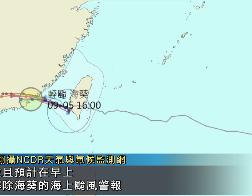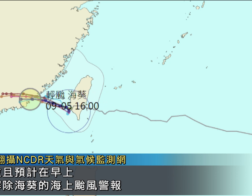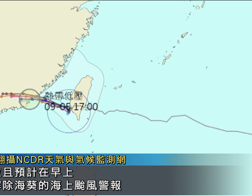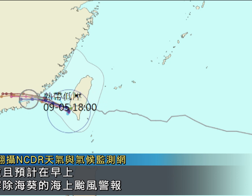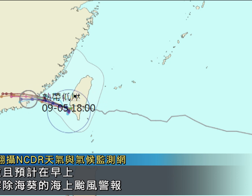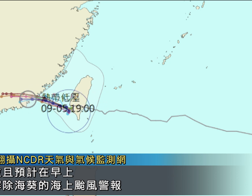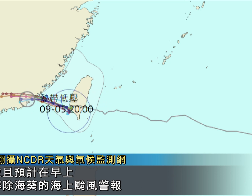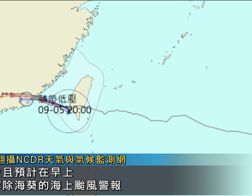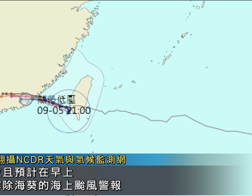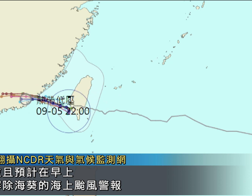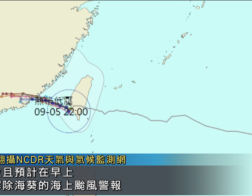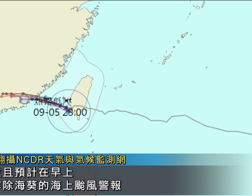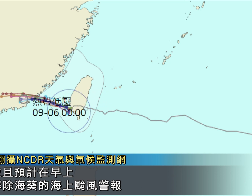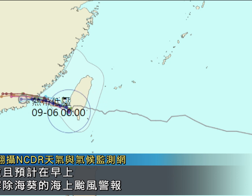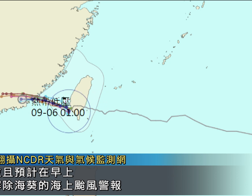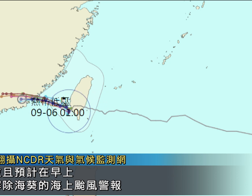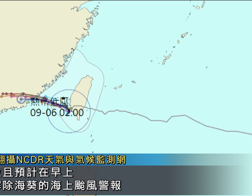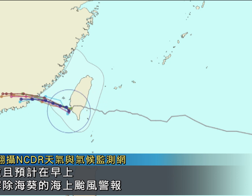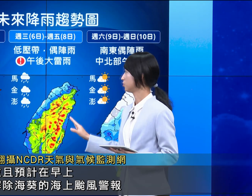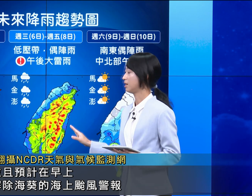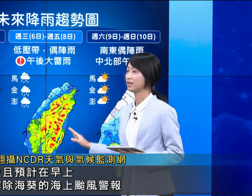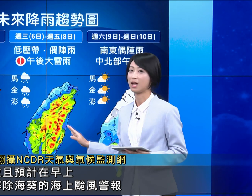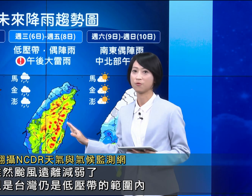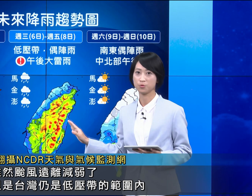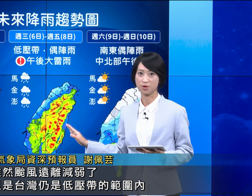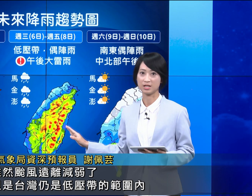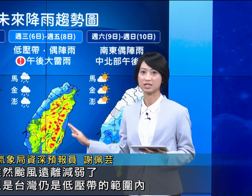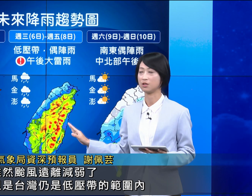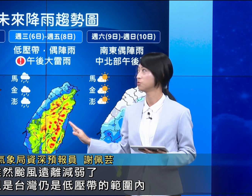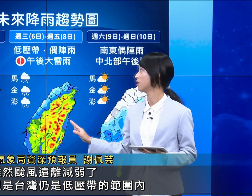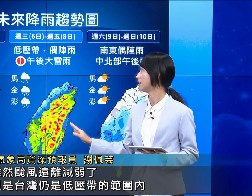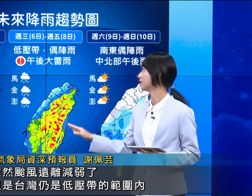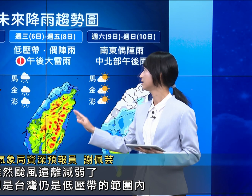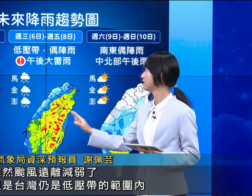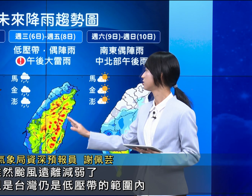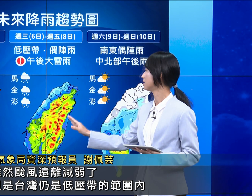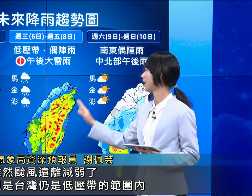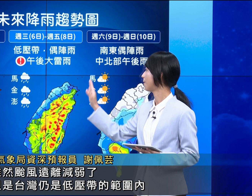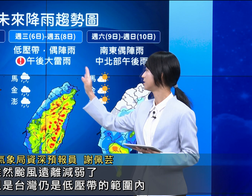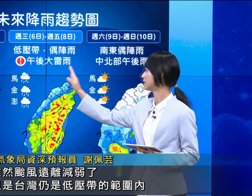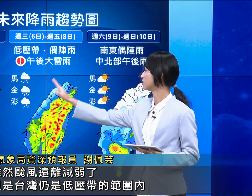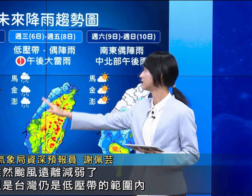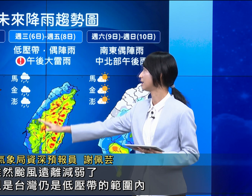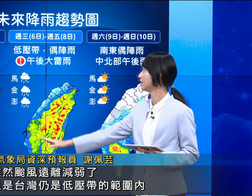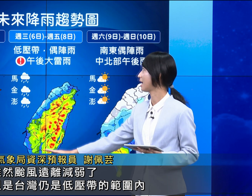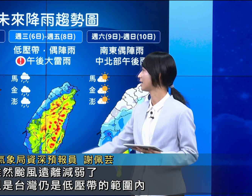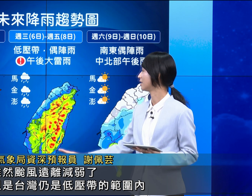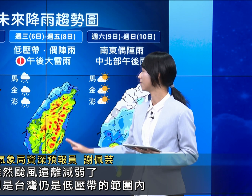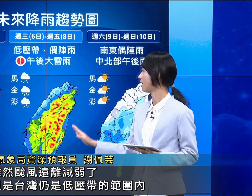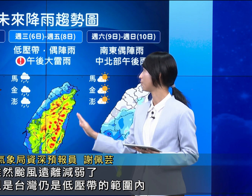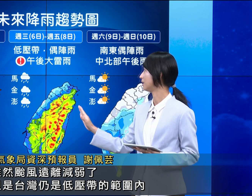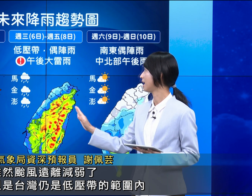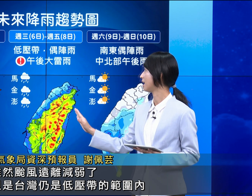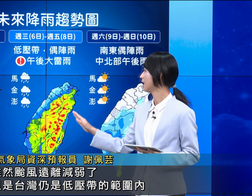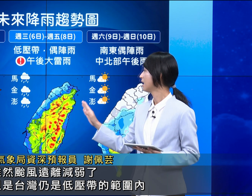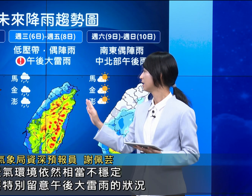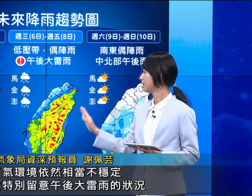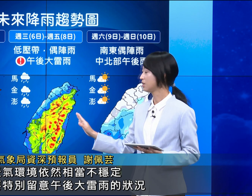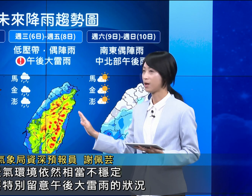解除海葵的海上台风警报。 虽然台风远离减弱了，但是台湾仍然是在低压带的范围内，天气环